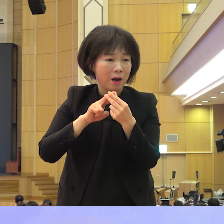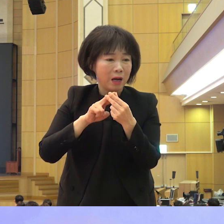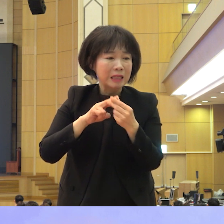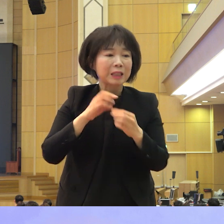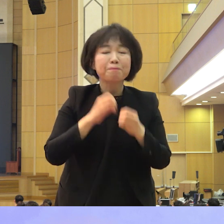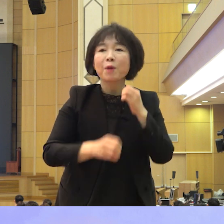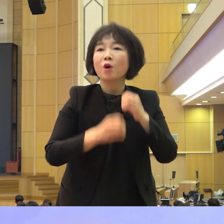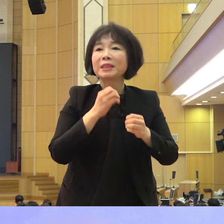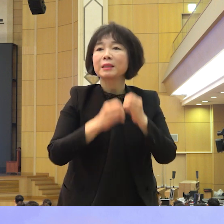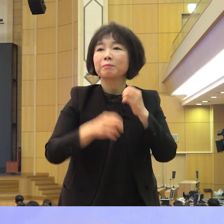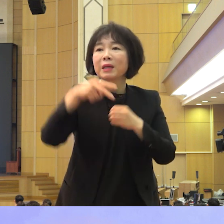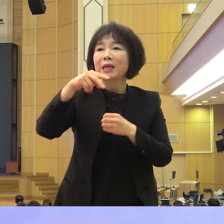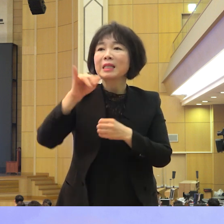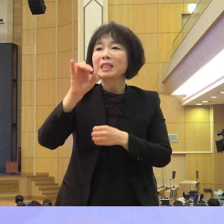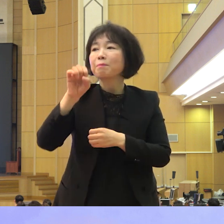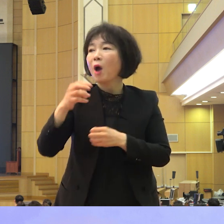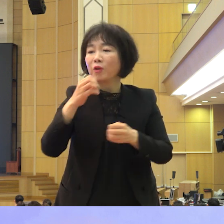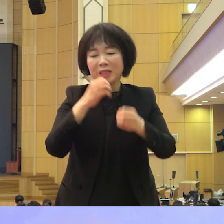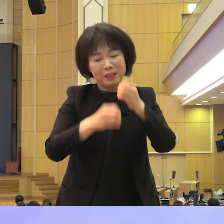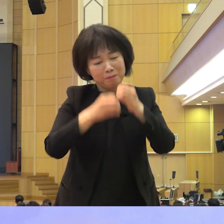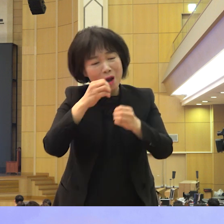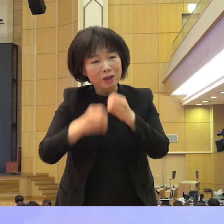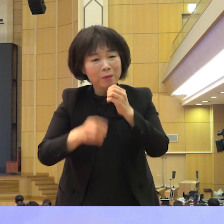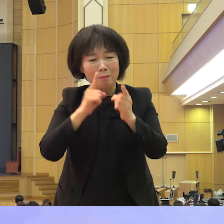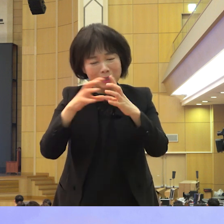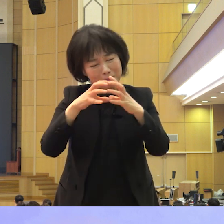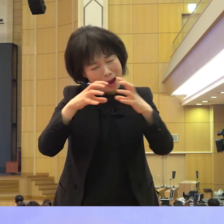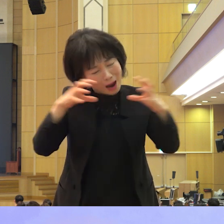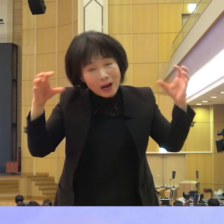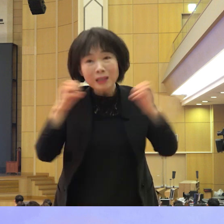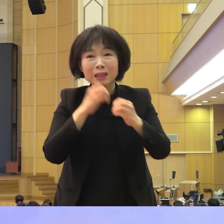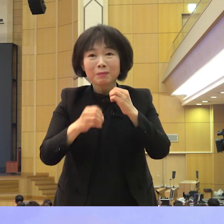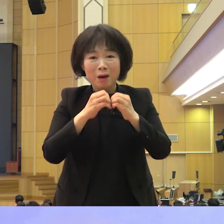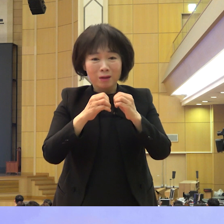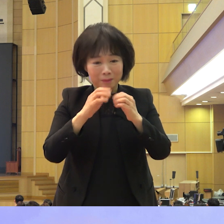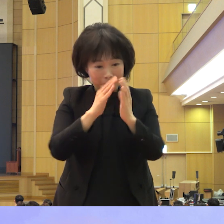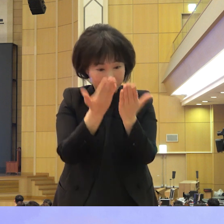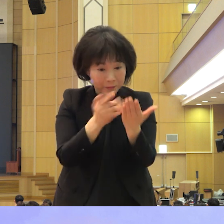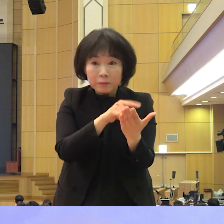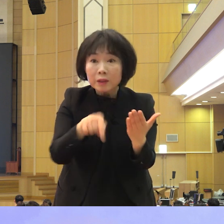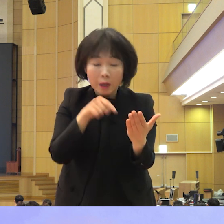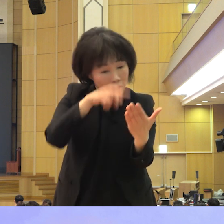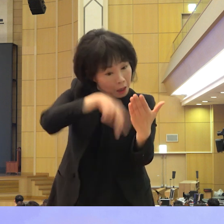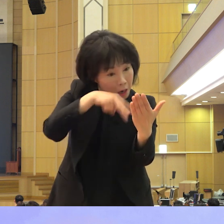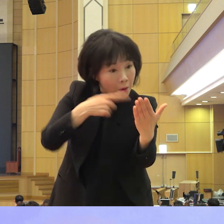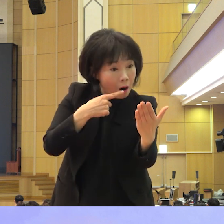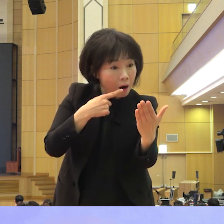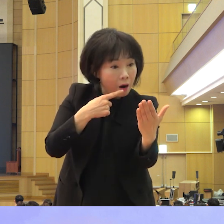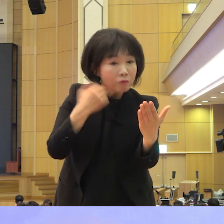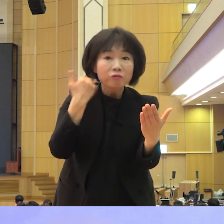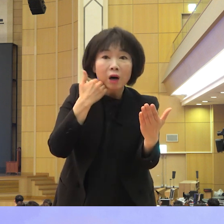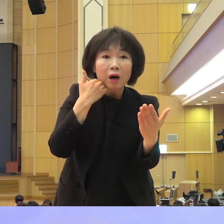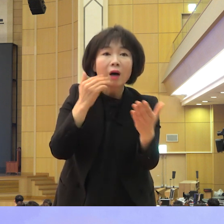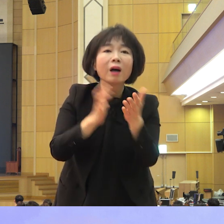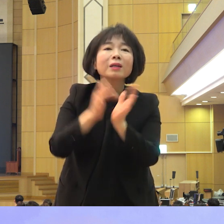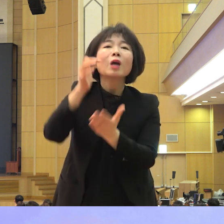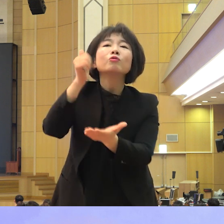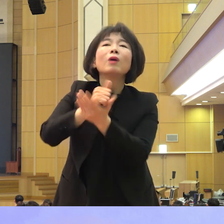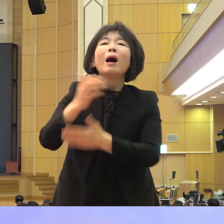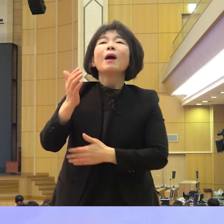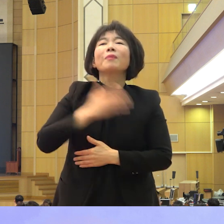시편, 시편, 잠언, 전도서 다 있죠. 시편을 어떤 사람들은 그냥 하나의